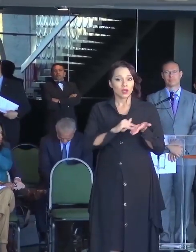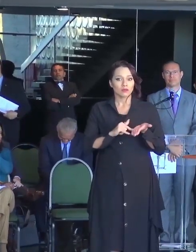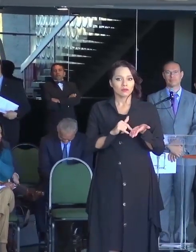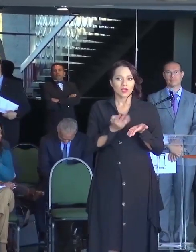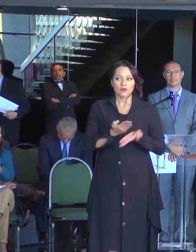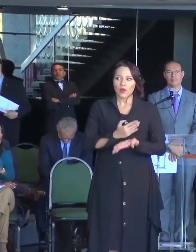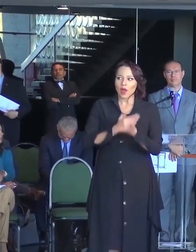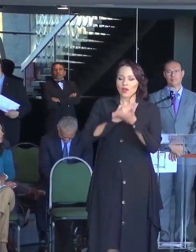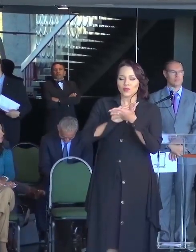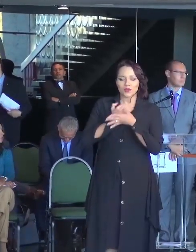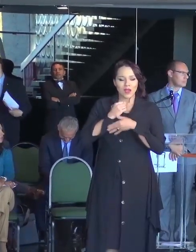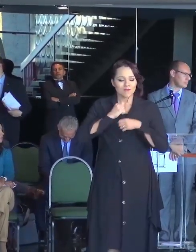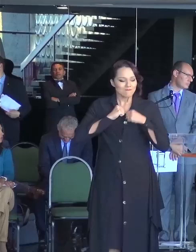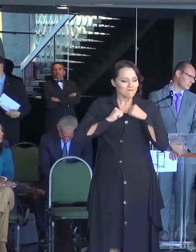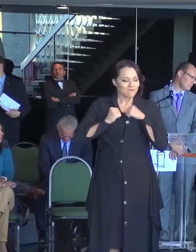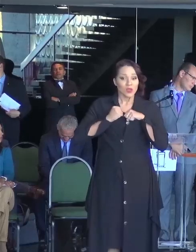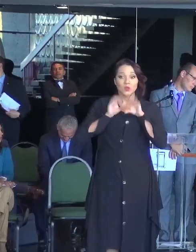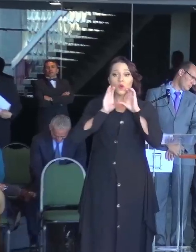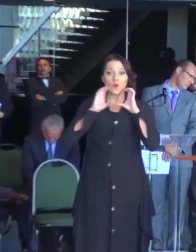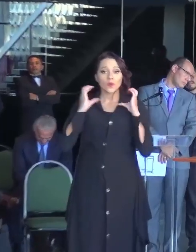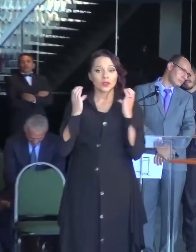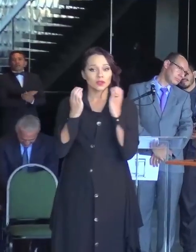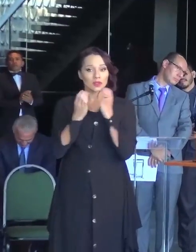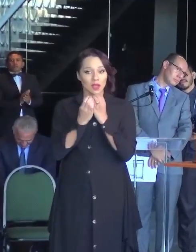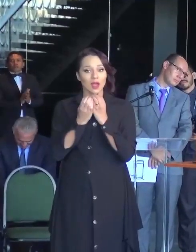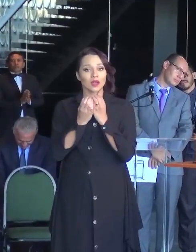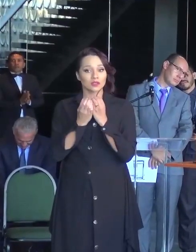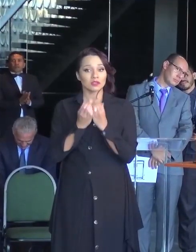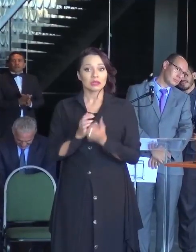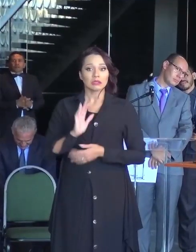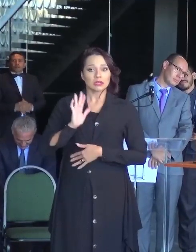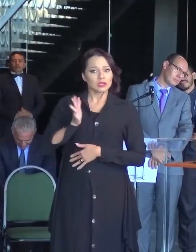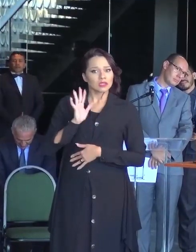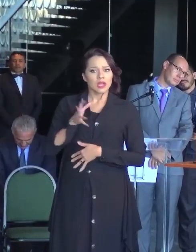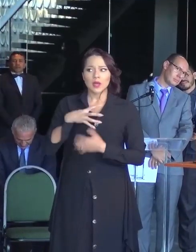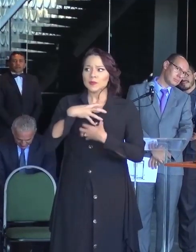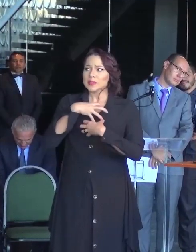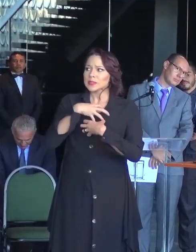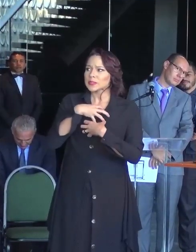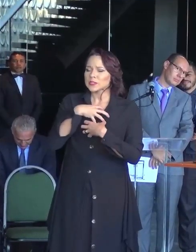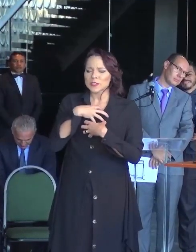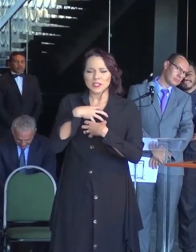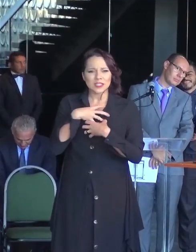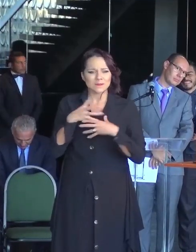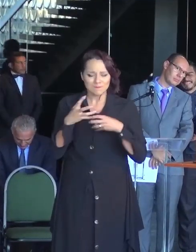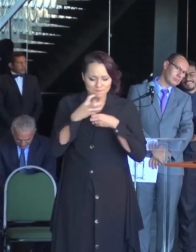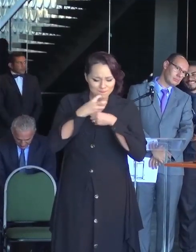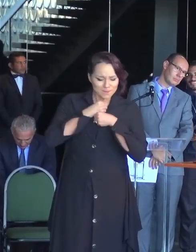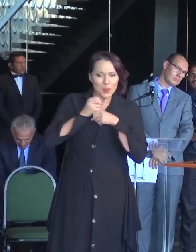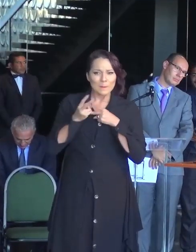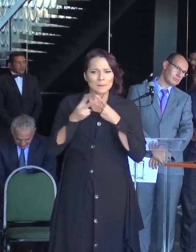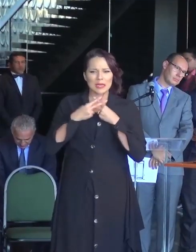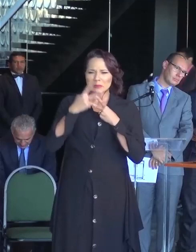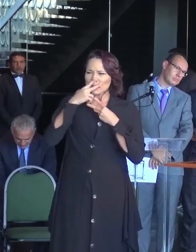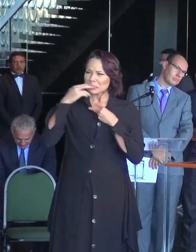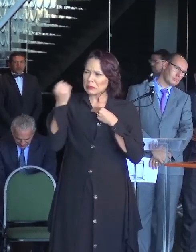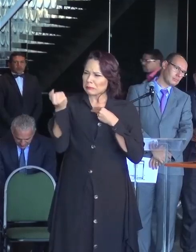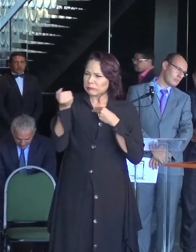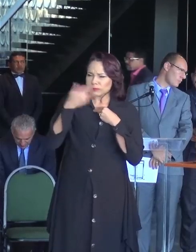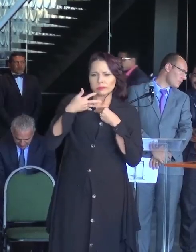anseios de uma comunidade que já se sentia refém de uma relação